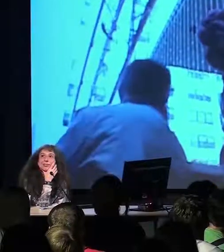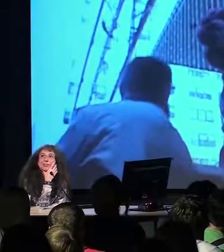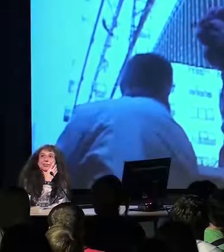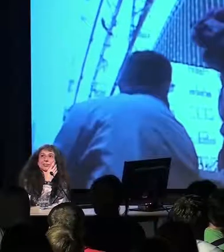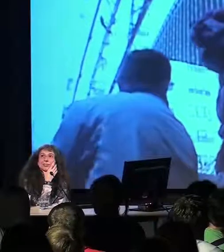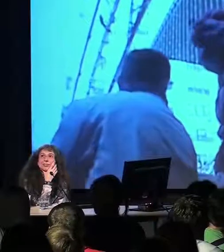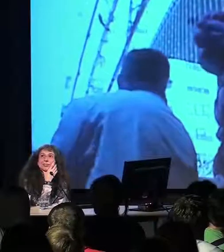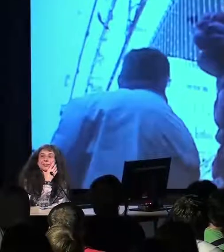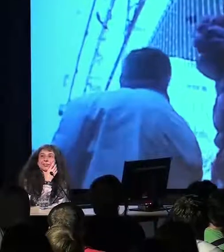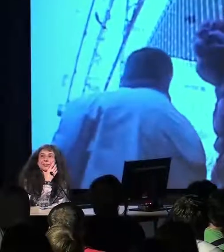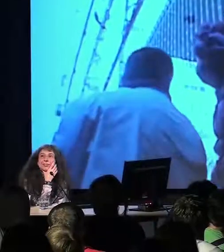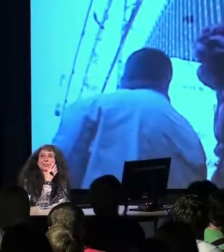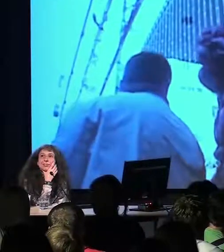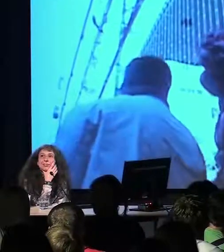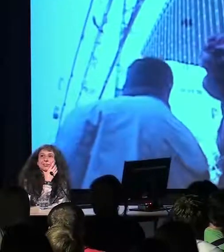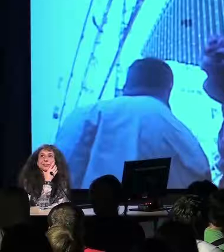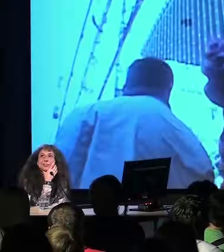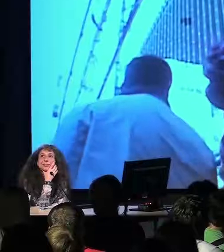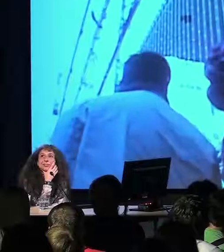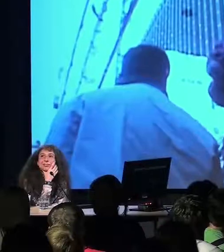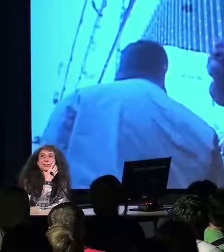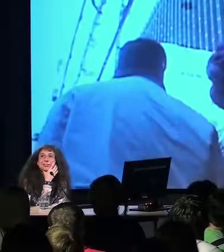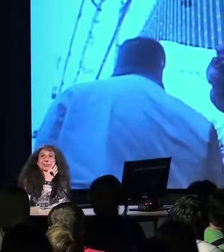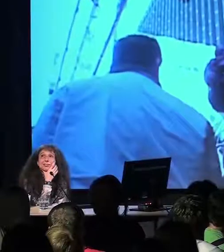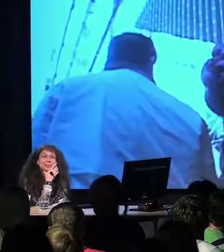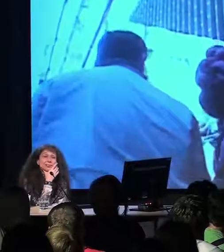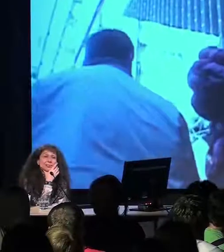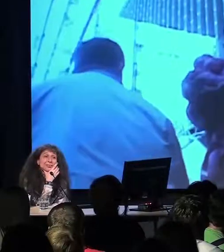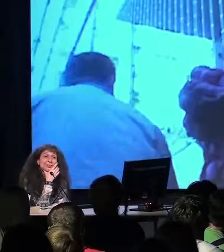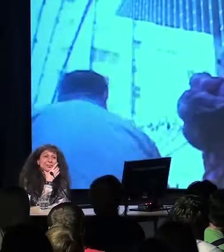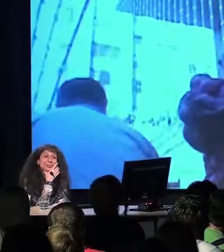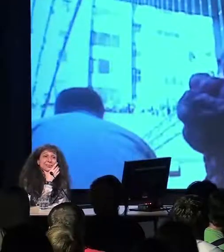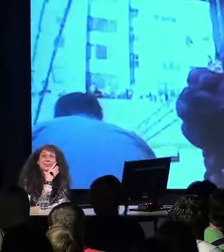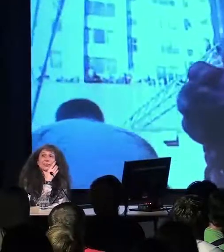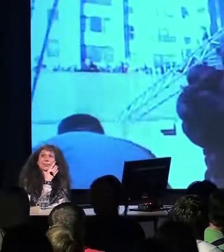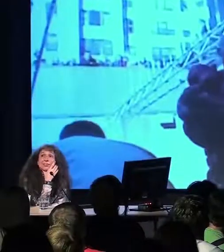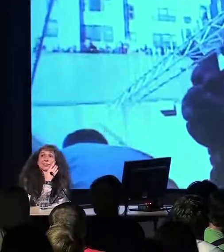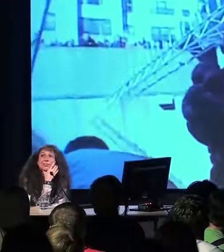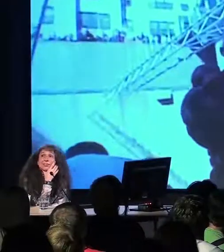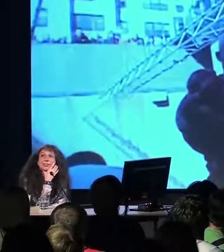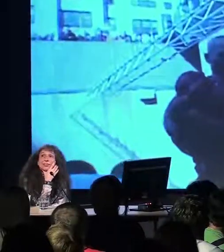Мужчины опускают носилки, и художник отходит от них на небольшое расстояние, держа голубя в руках.